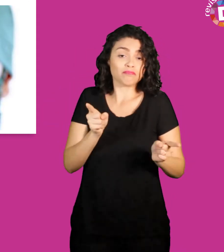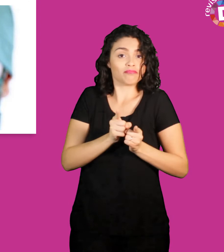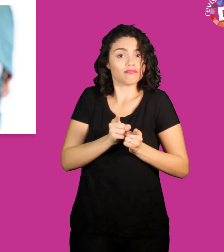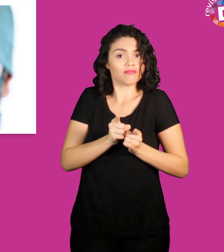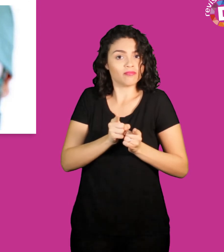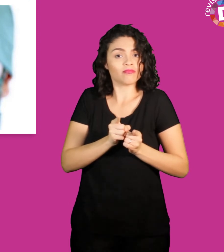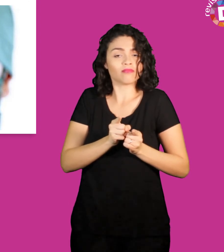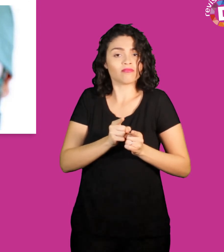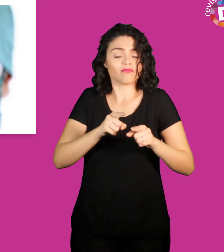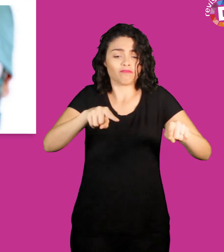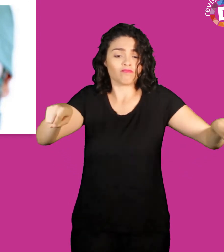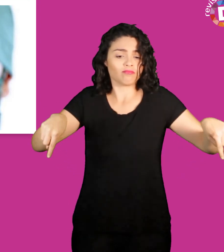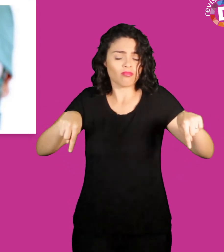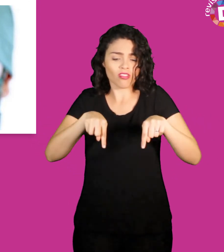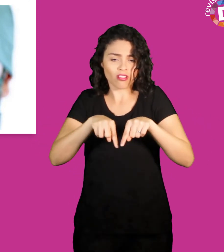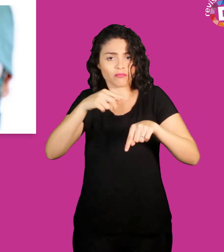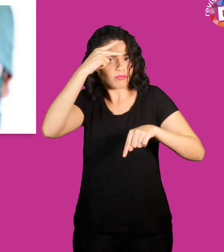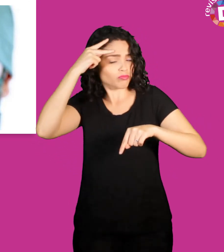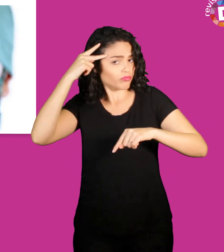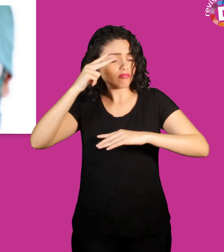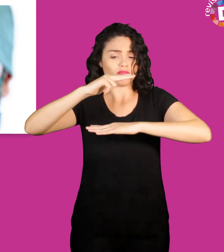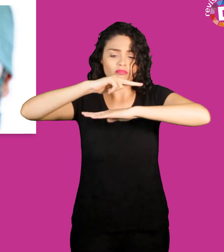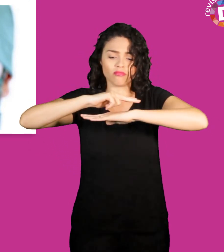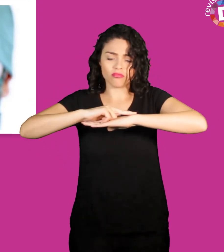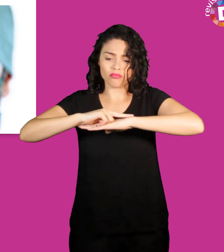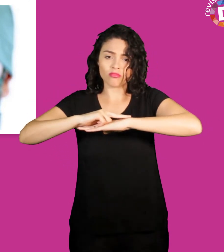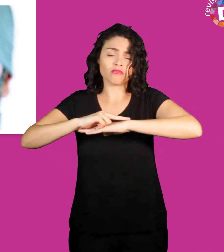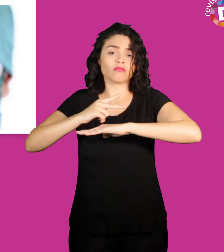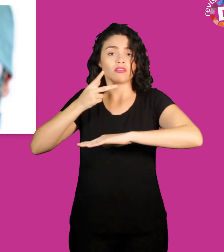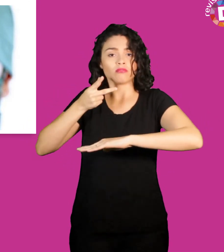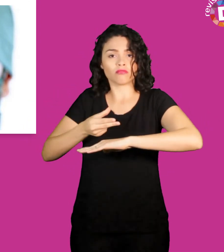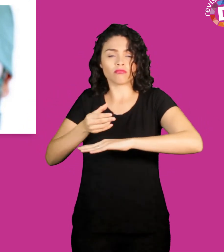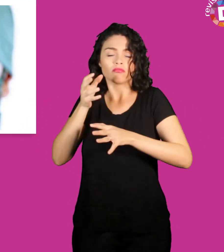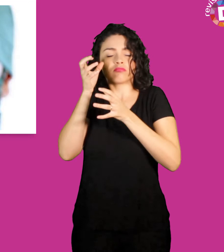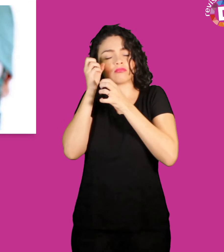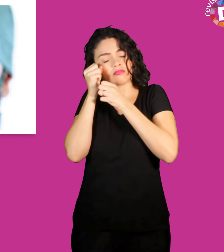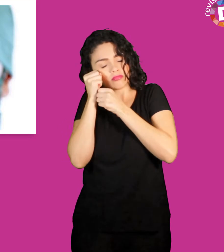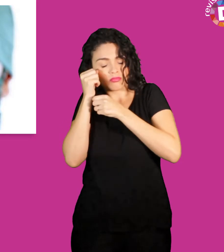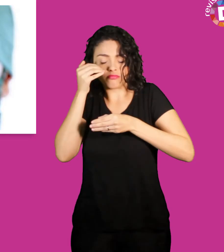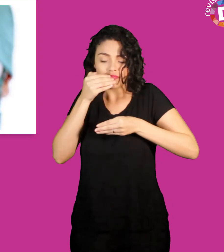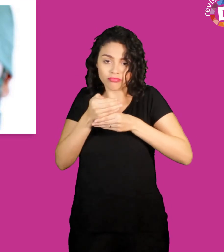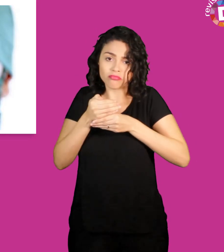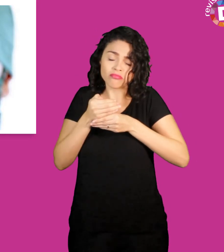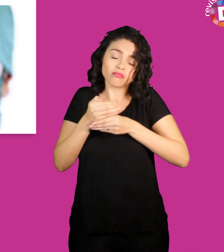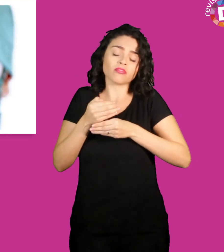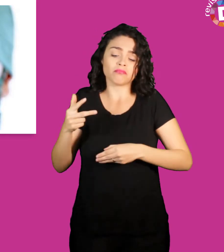ambulatorial onde o paciente é apenas sedado e tem a possibilidade de ir para casa no mesmo